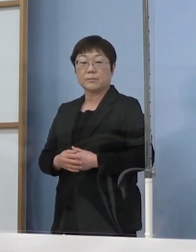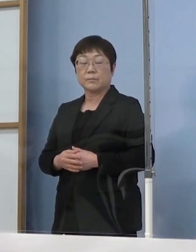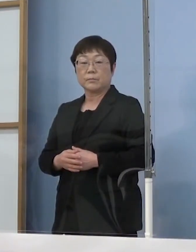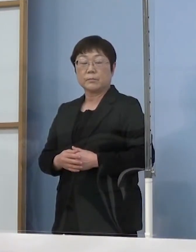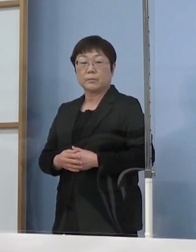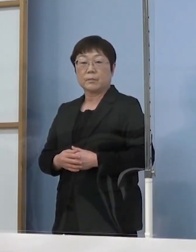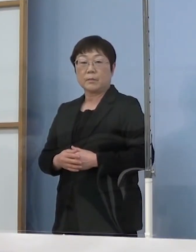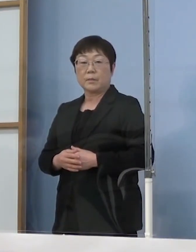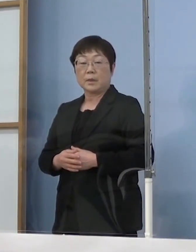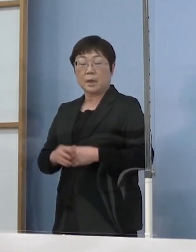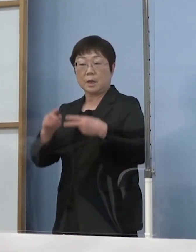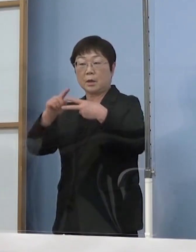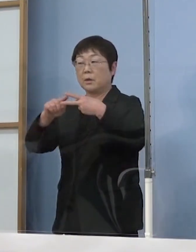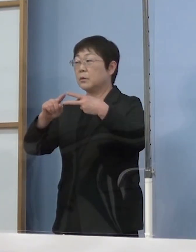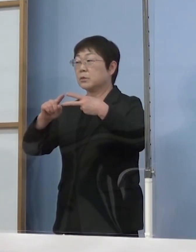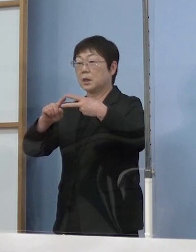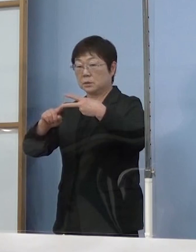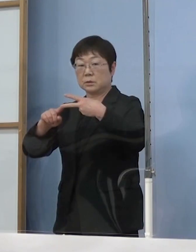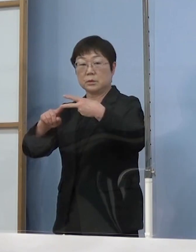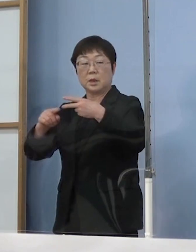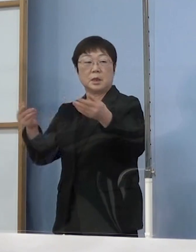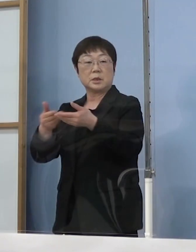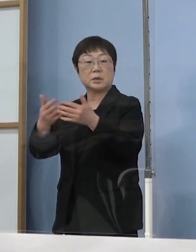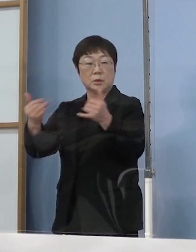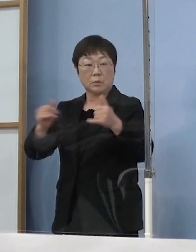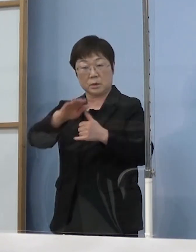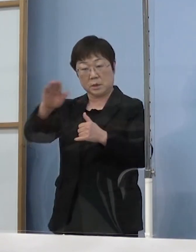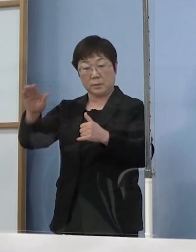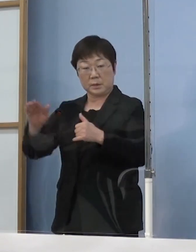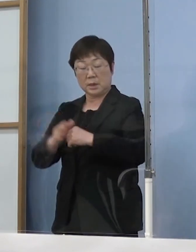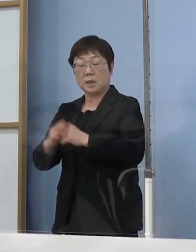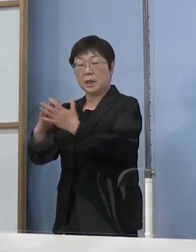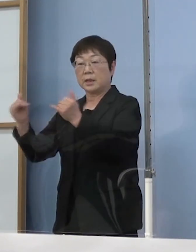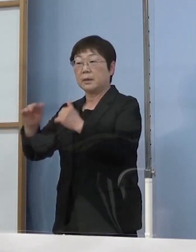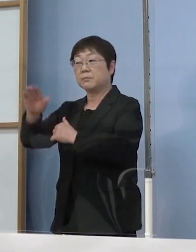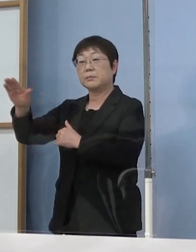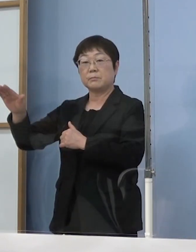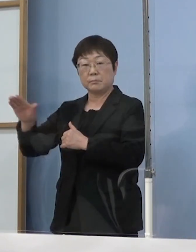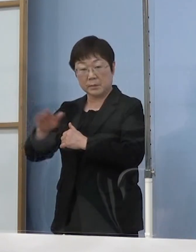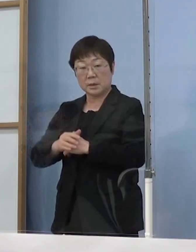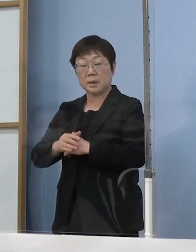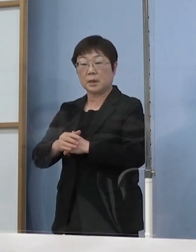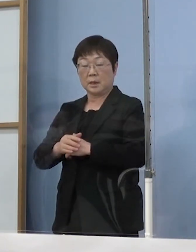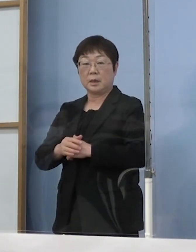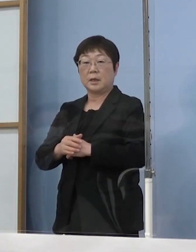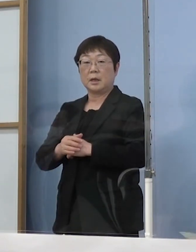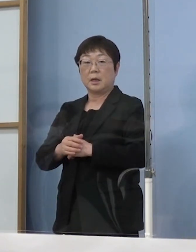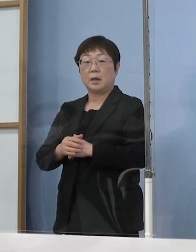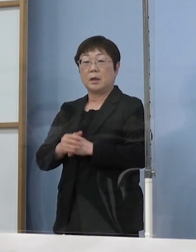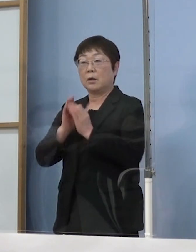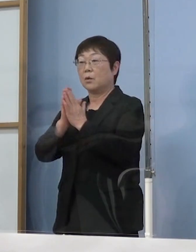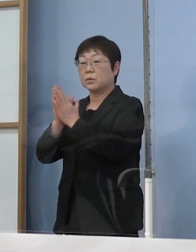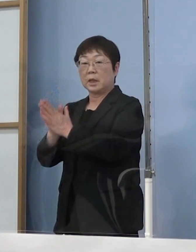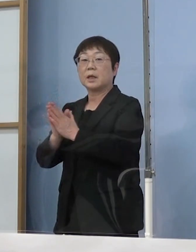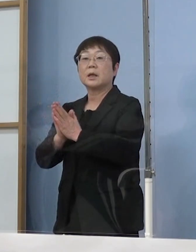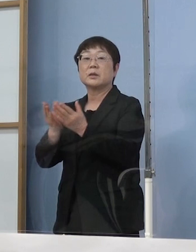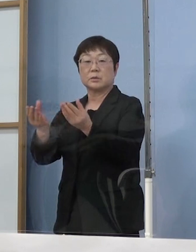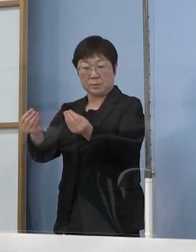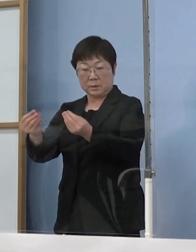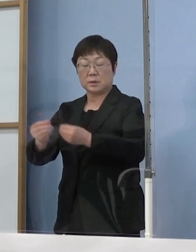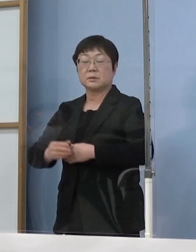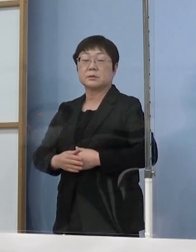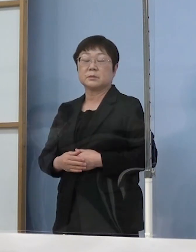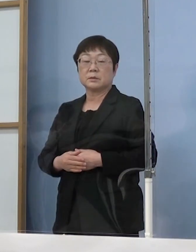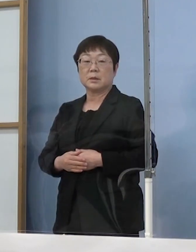ということで大きく2点事業者の皆様方あるいは県民の皆様方へご要請をかけさせていただき